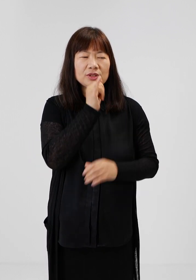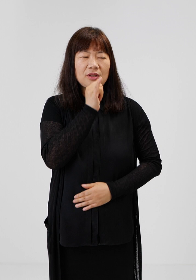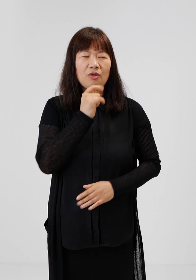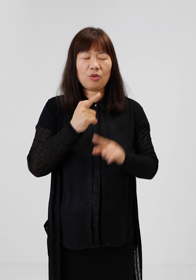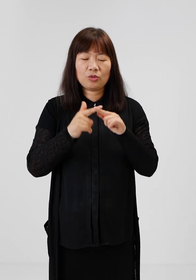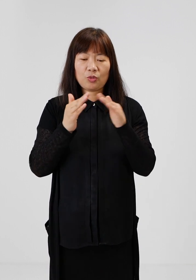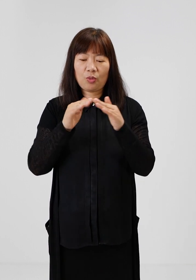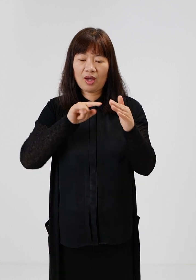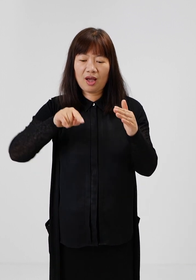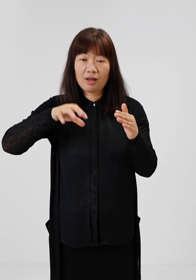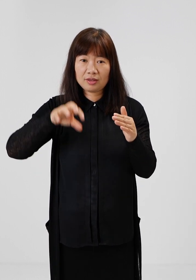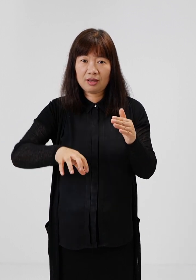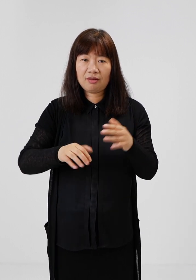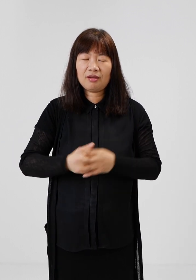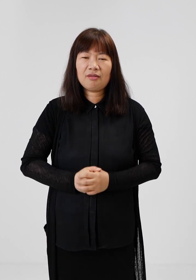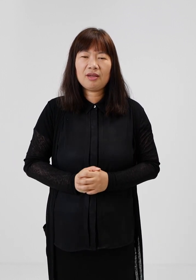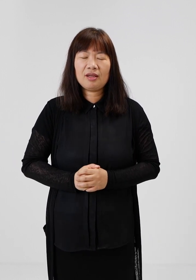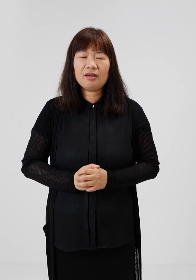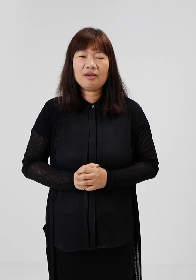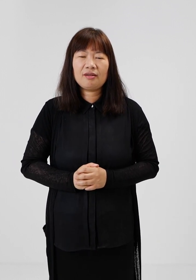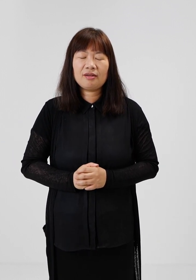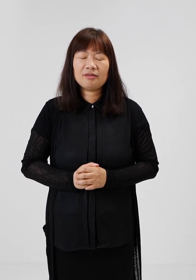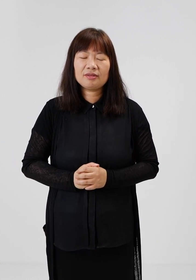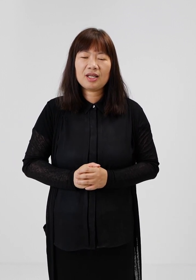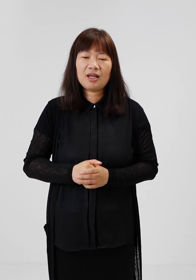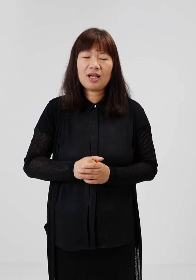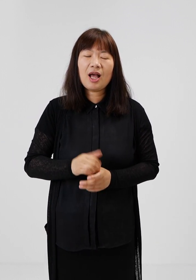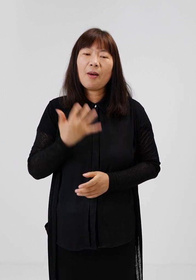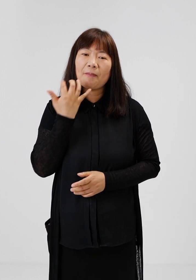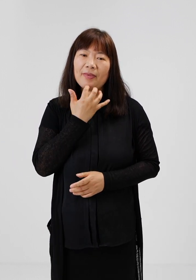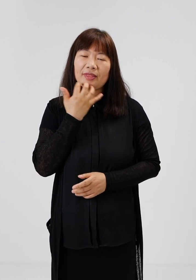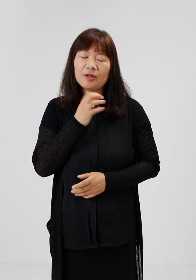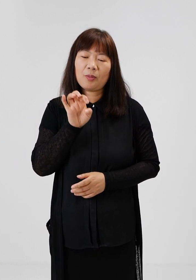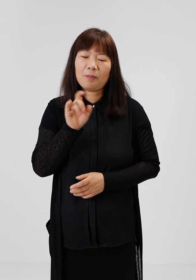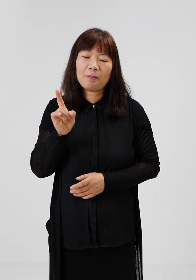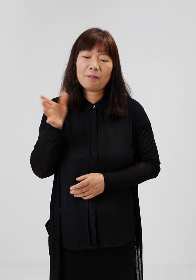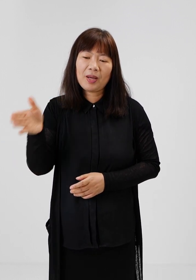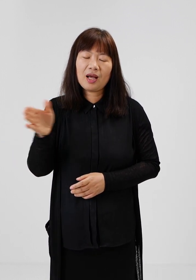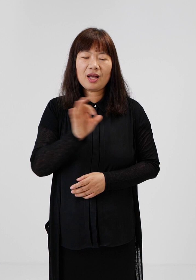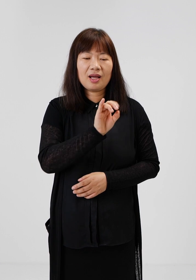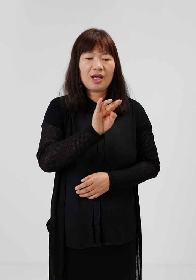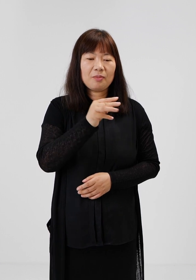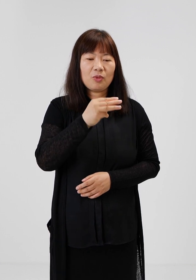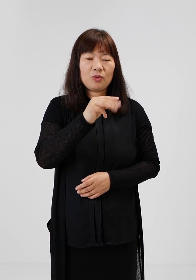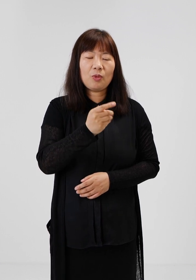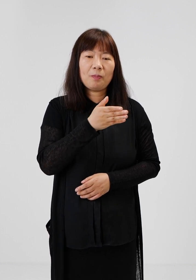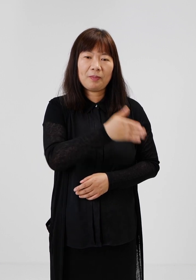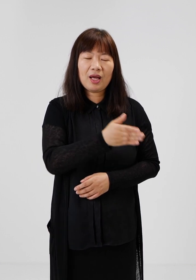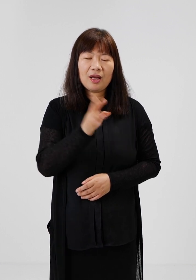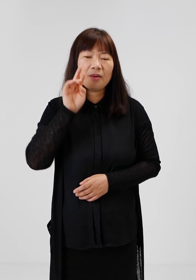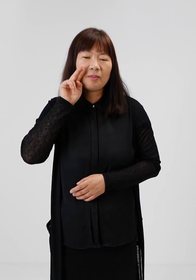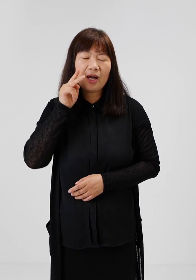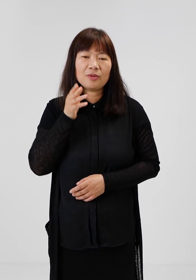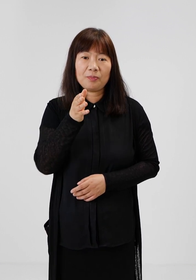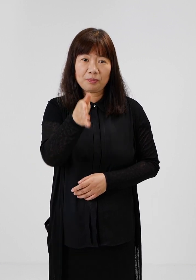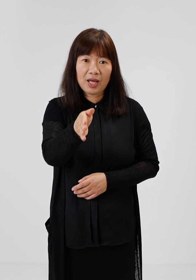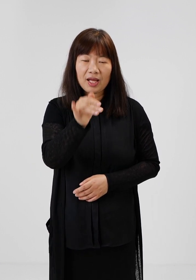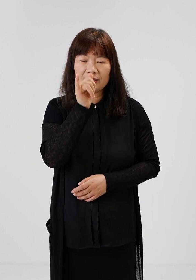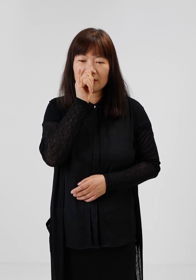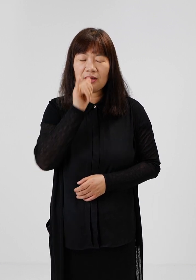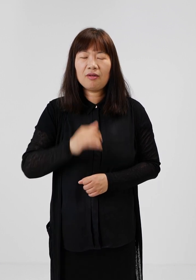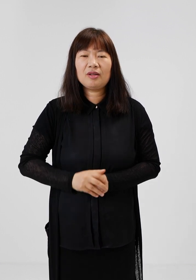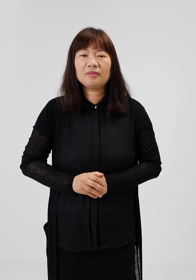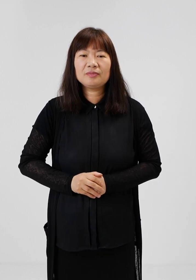교회 안에 게바파, 베드로를 얘기하는 거죠. 아볼로파, 바울파. 이